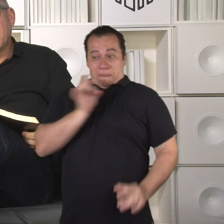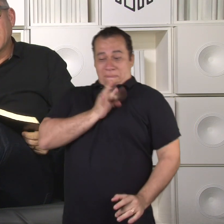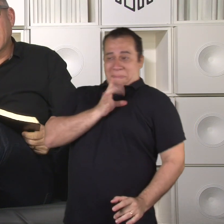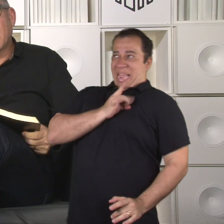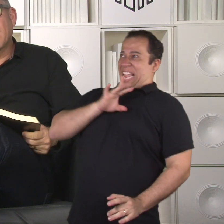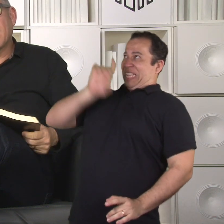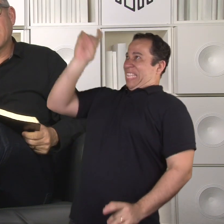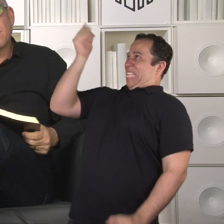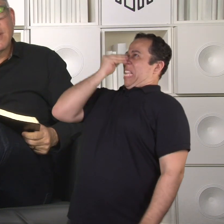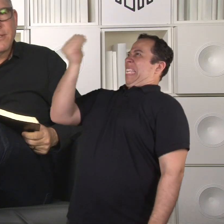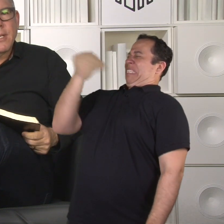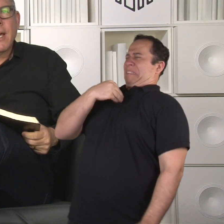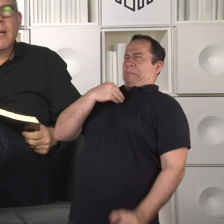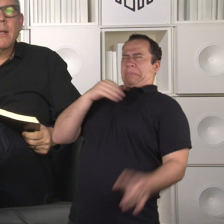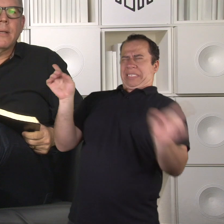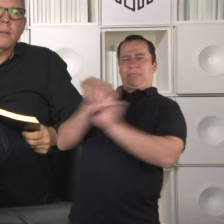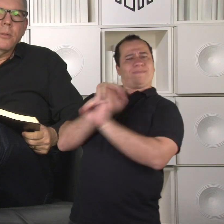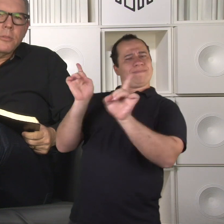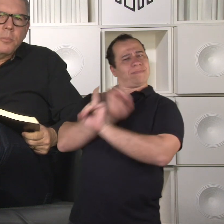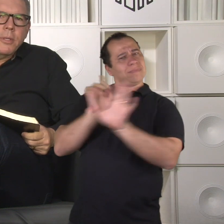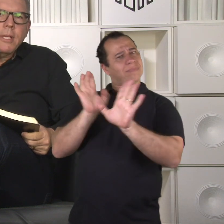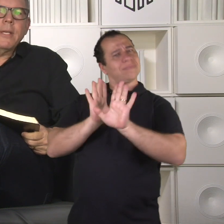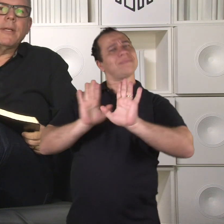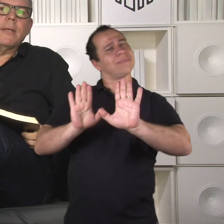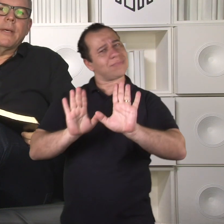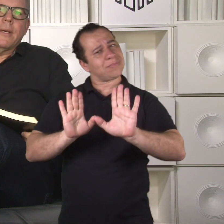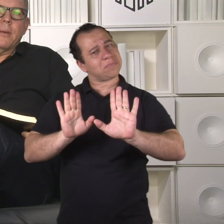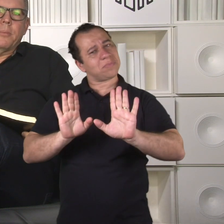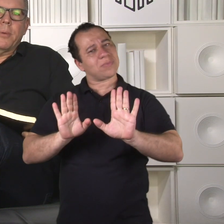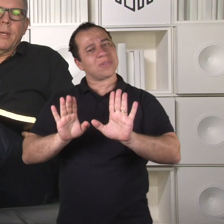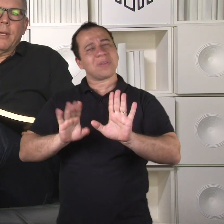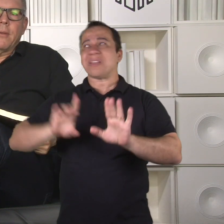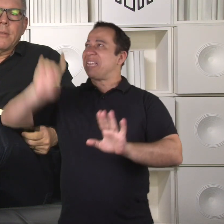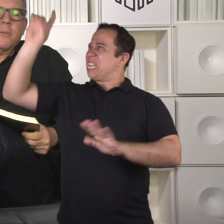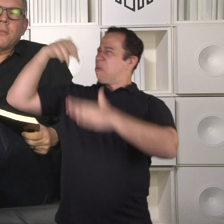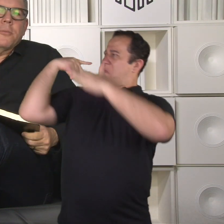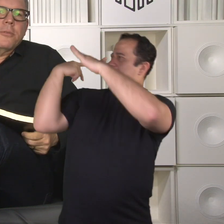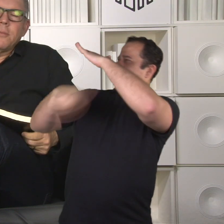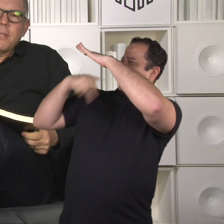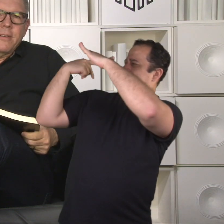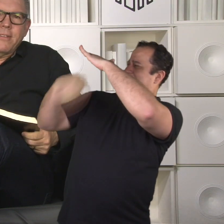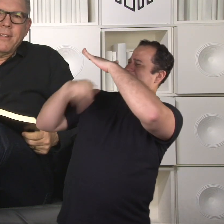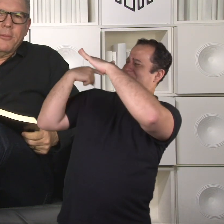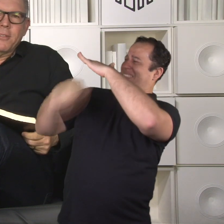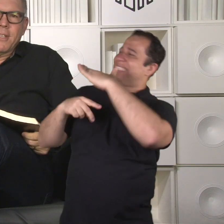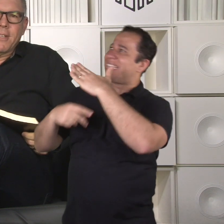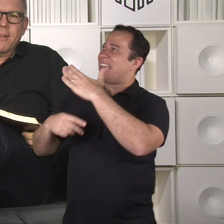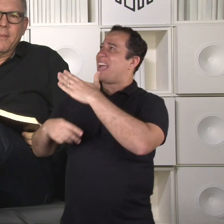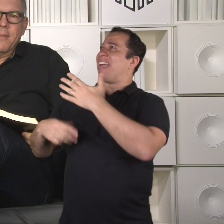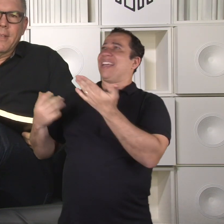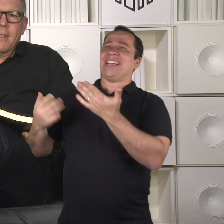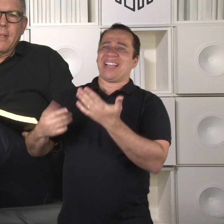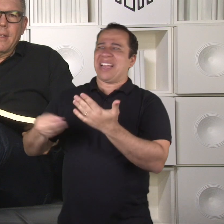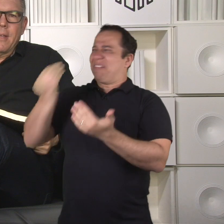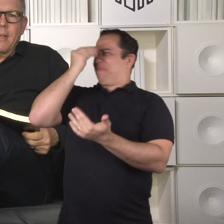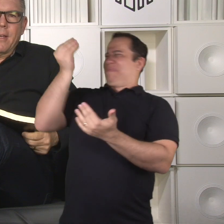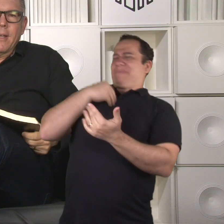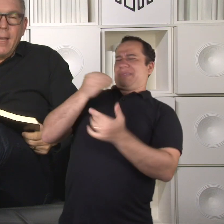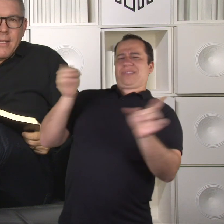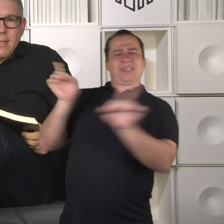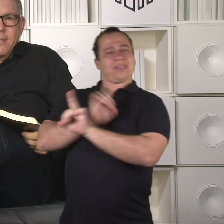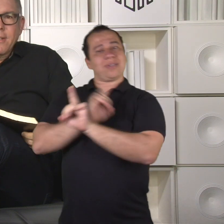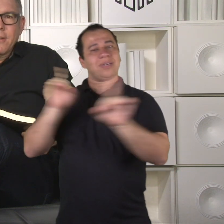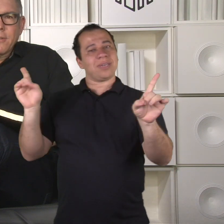nos abandonar, nos castigar, nos punir, porque nós não somos tudo que deveríamos ser.